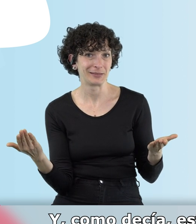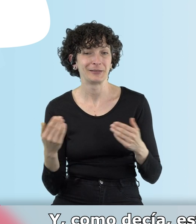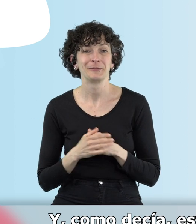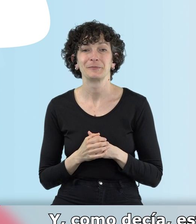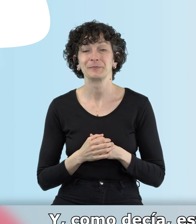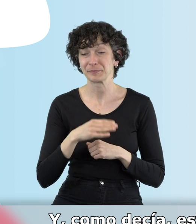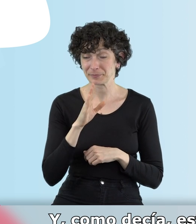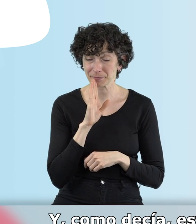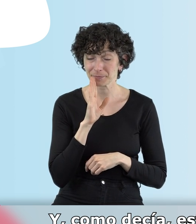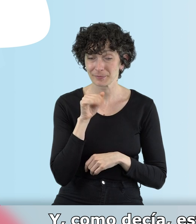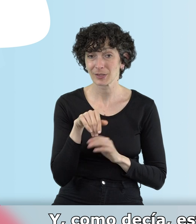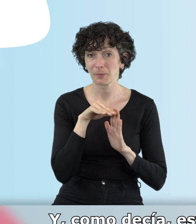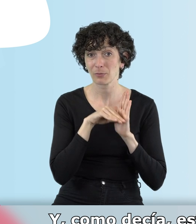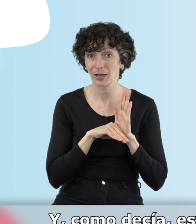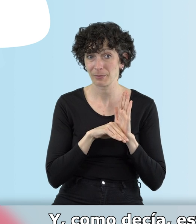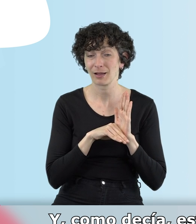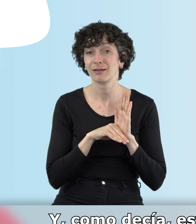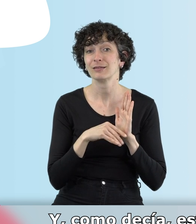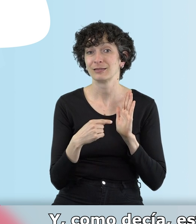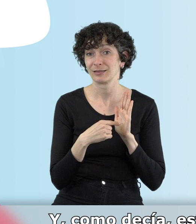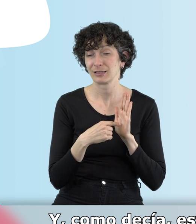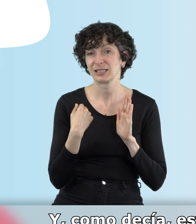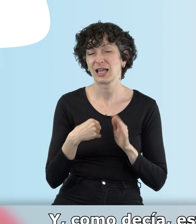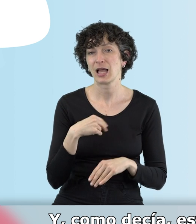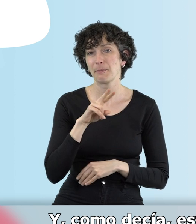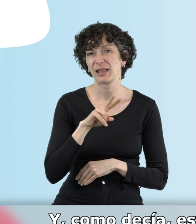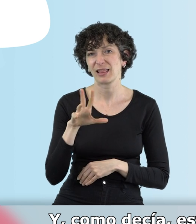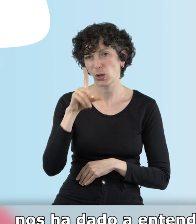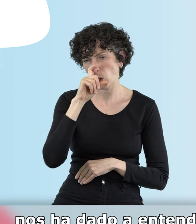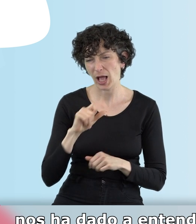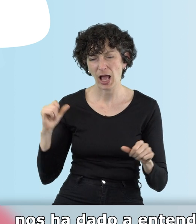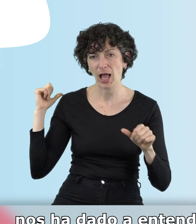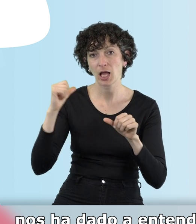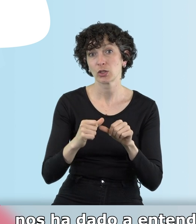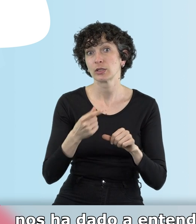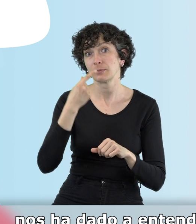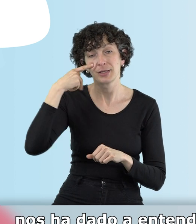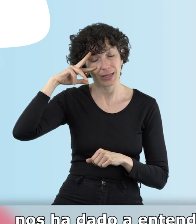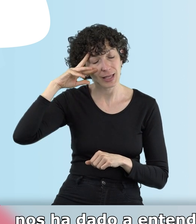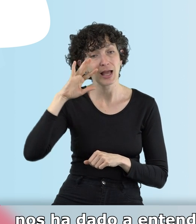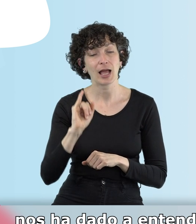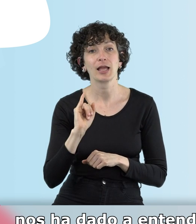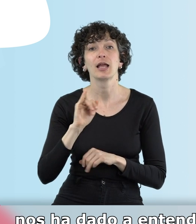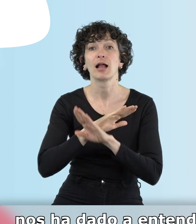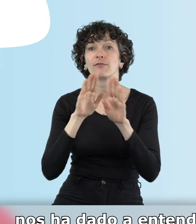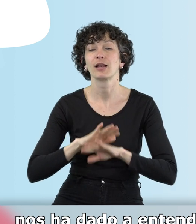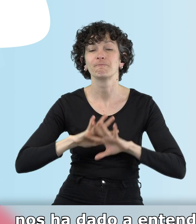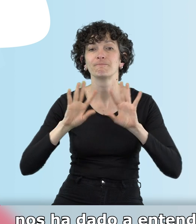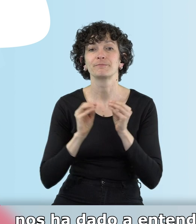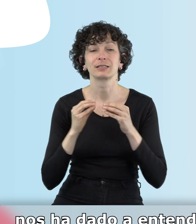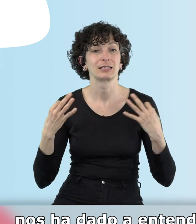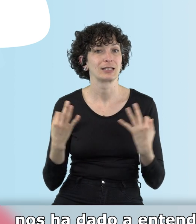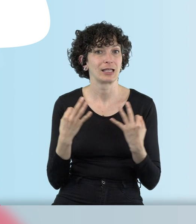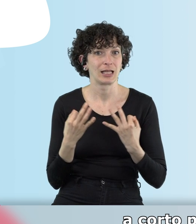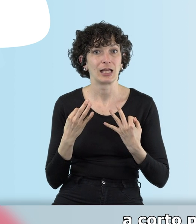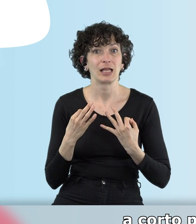decía, este programa, lo que después de 25 años de experiencia, lo que sí que nos ha dado a entender es que mejora no solamente